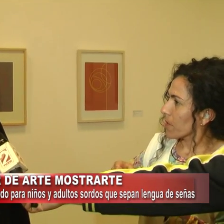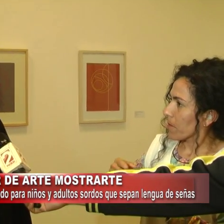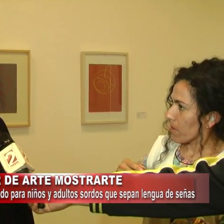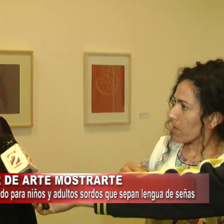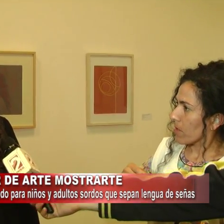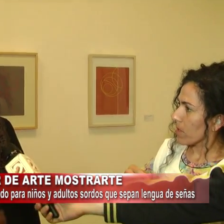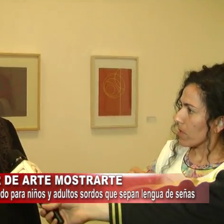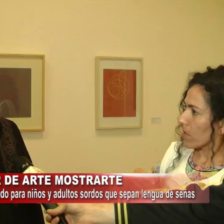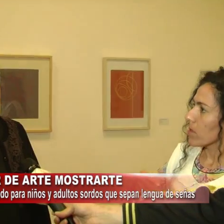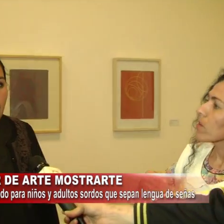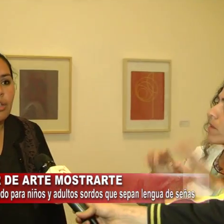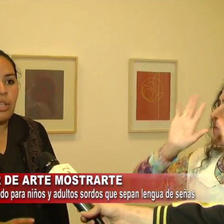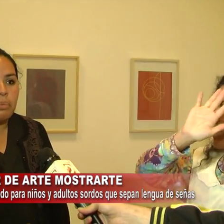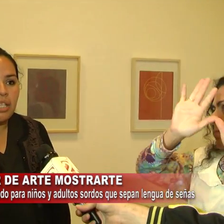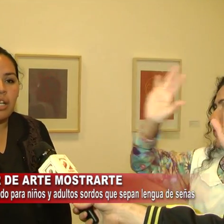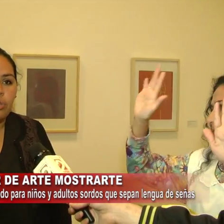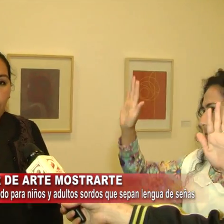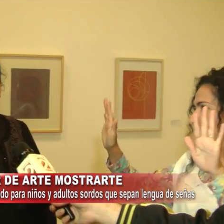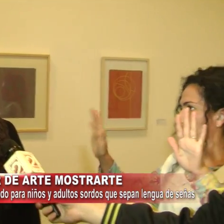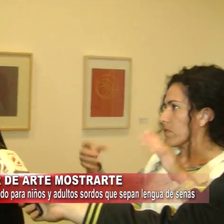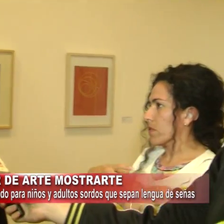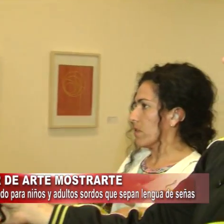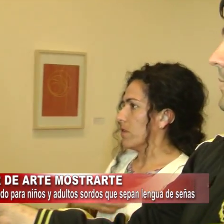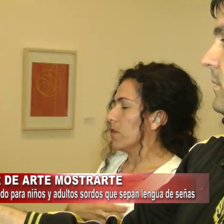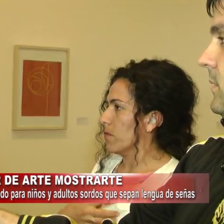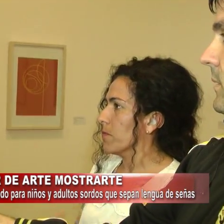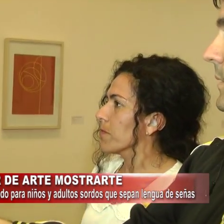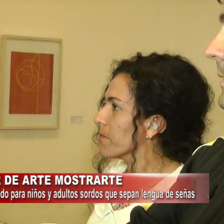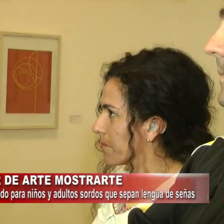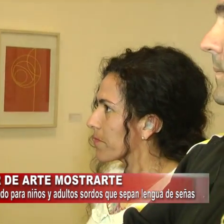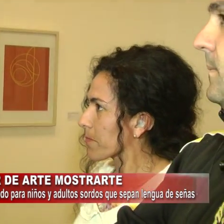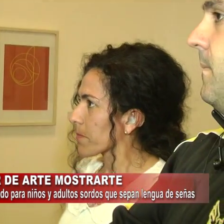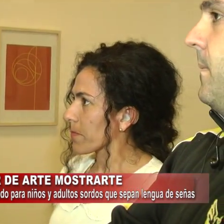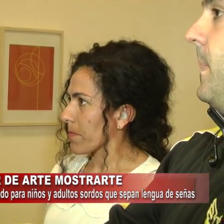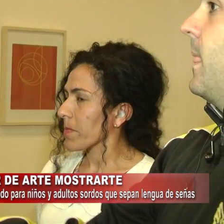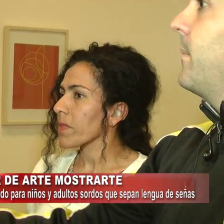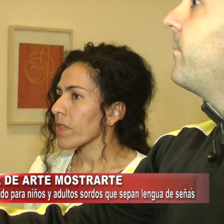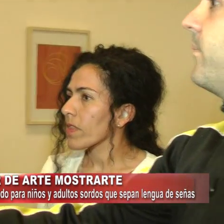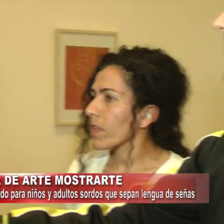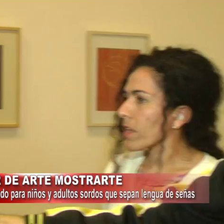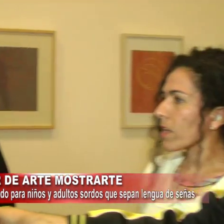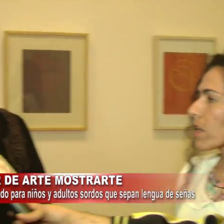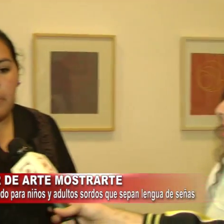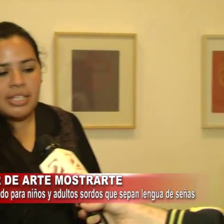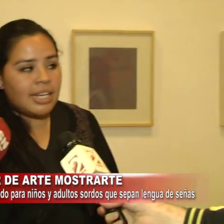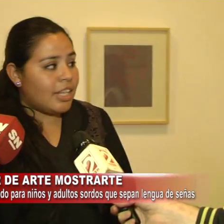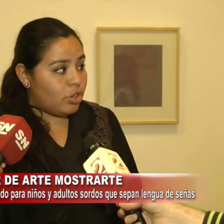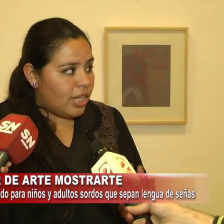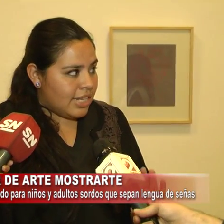Para que a fin de año hagan una muestra con todos los cuadros que los chicos hayan pintado. ¿Chicos de qué edades participan? Los chicos pueden ser de todas las